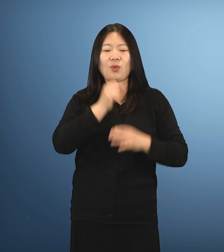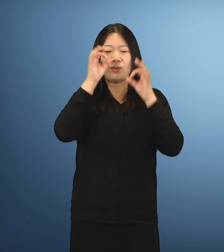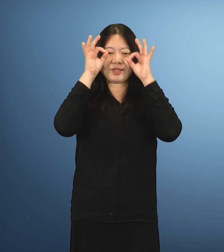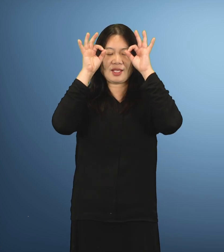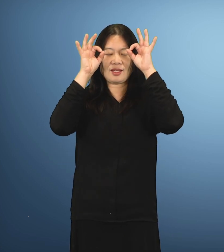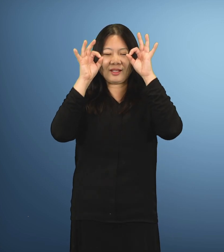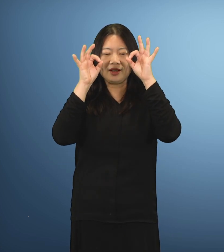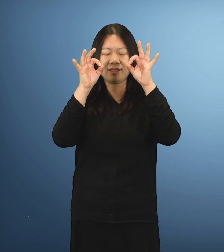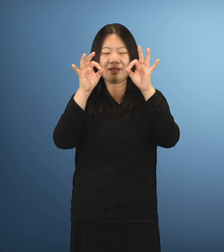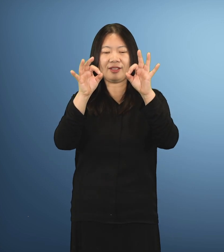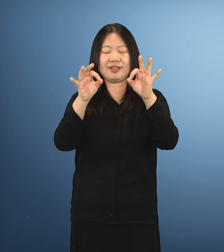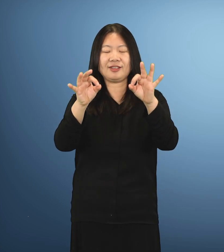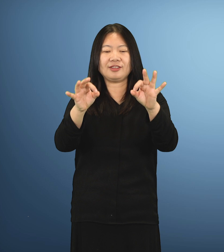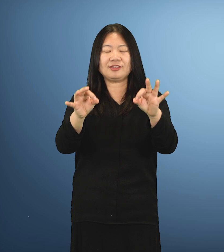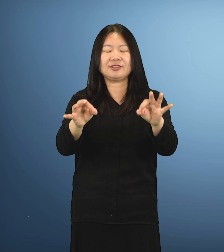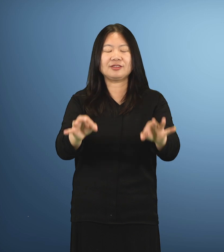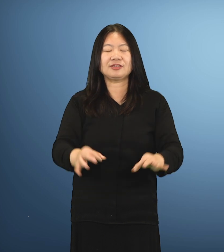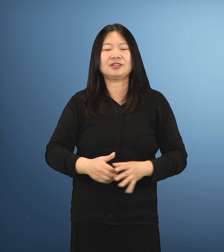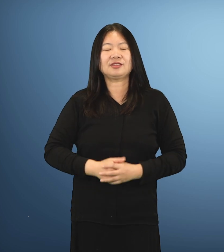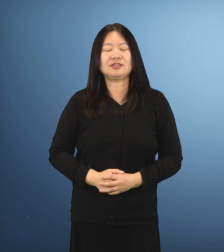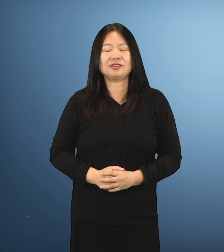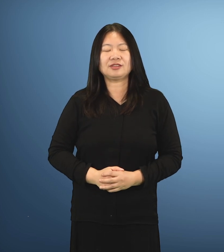나으로 보내